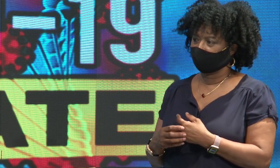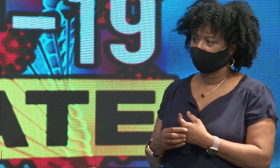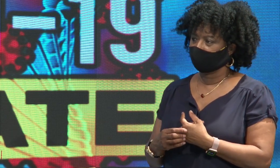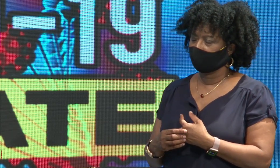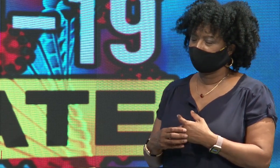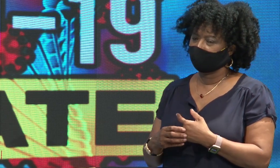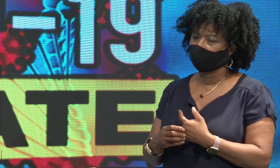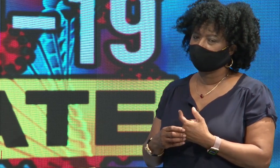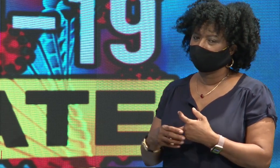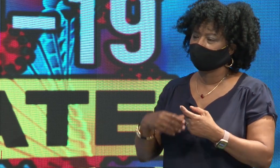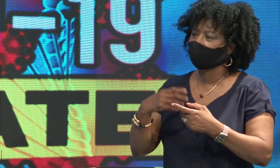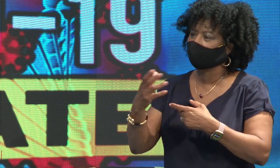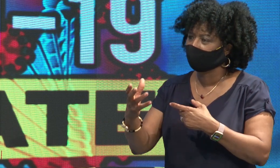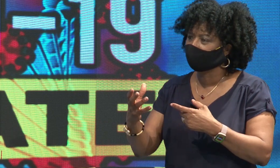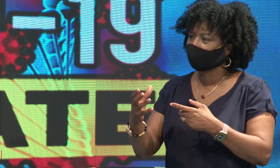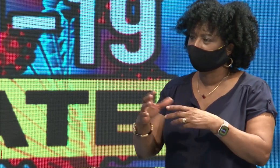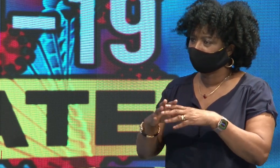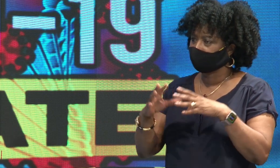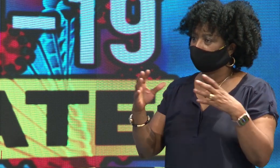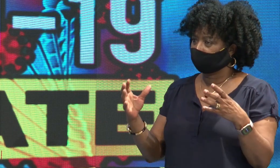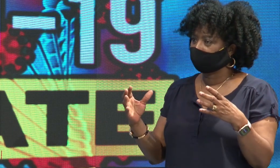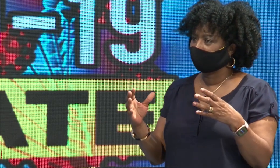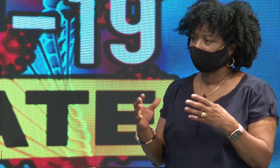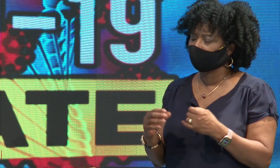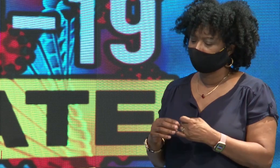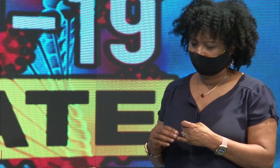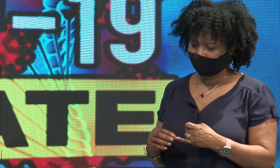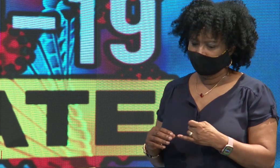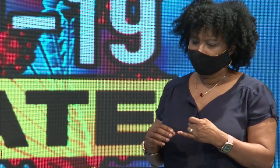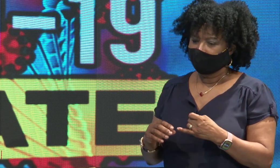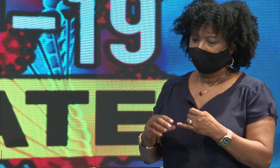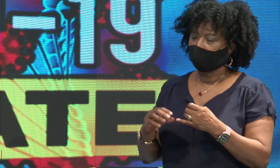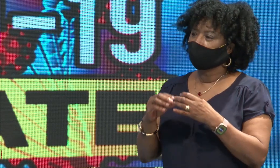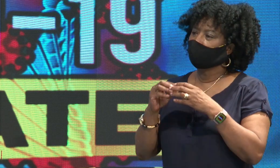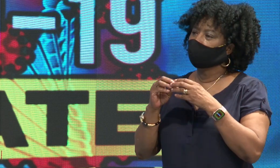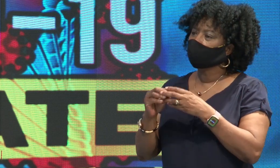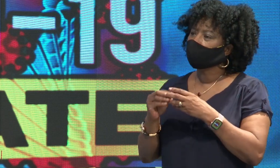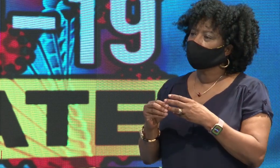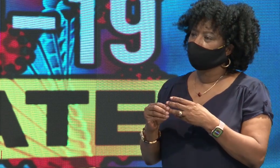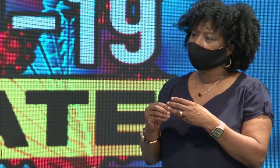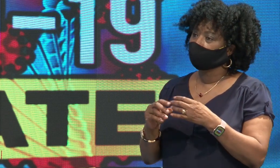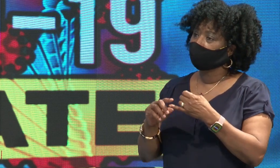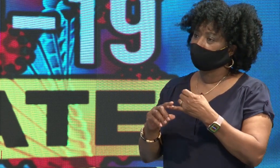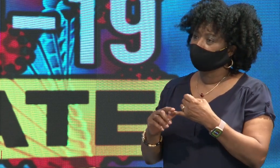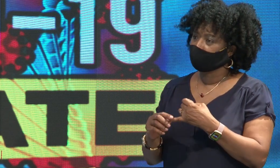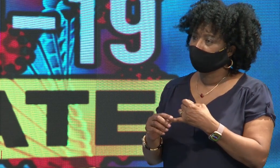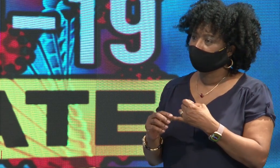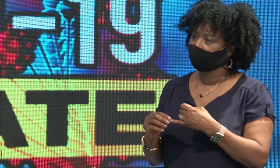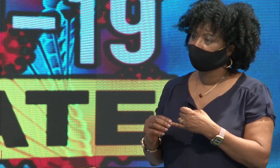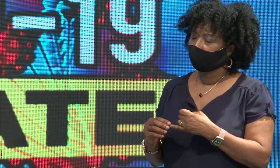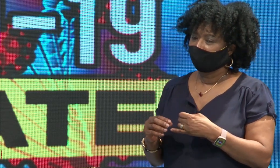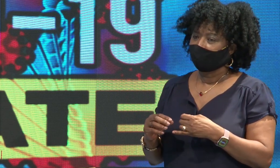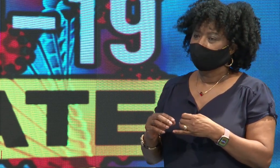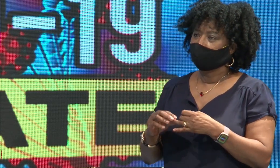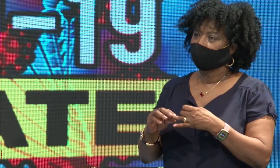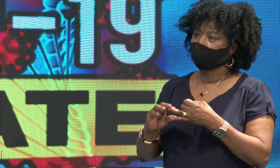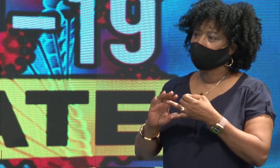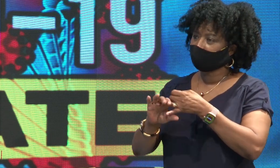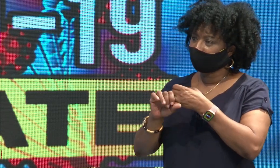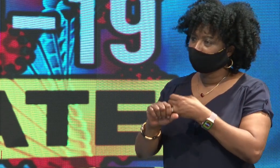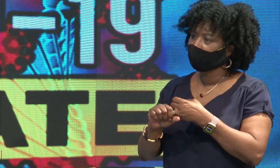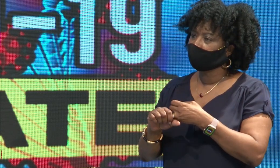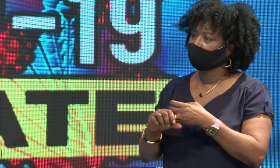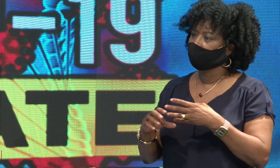kunnen geven. Maar wat ik je wel kan vertellen is in grote lijnen. We hebben equipment gekocht voor diagnostiek. Mm-hmm. We